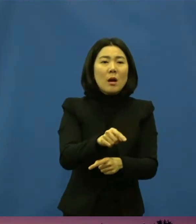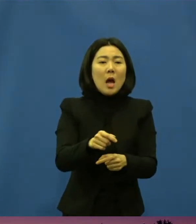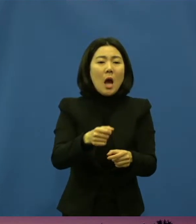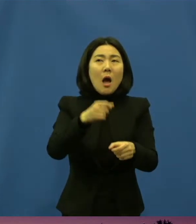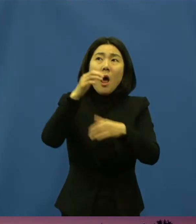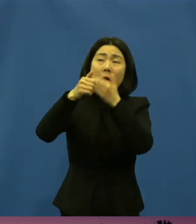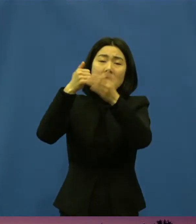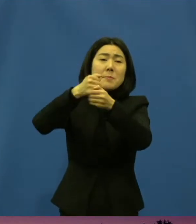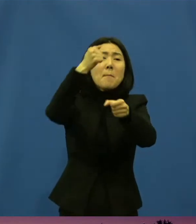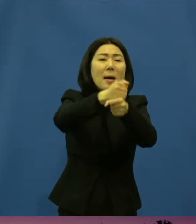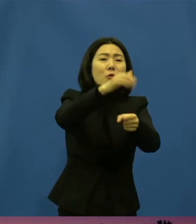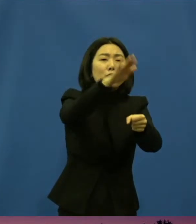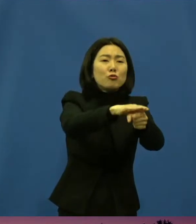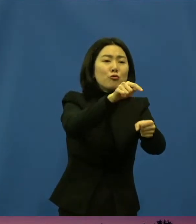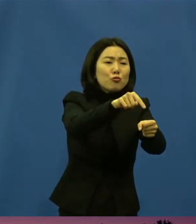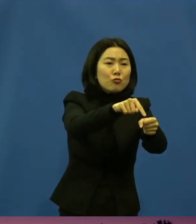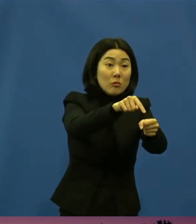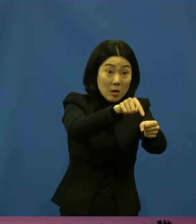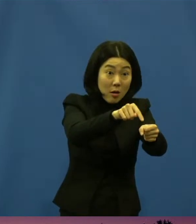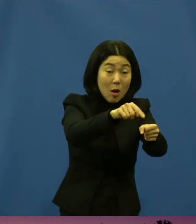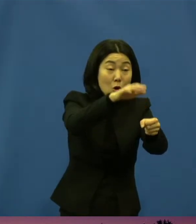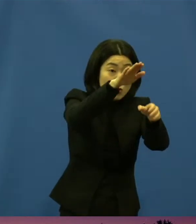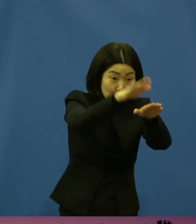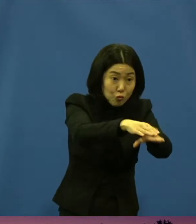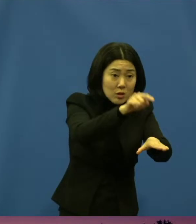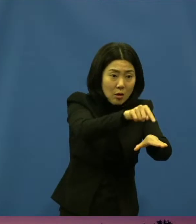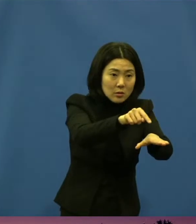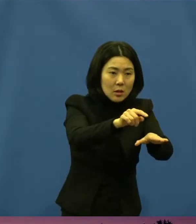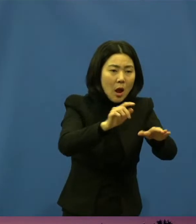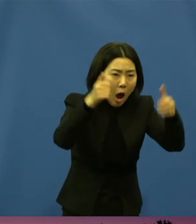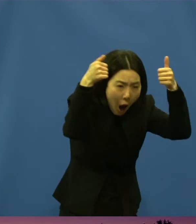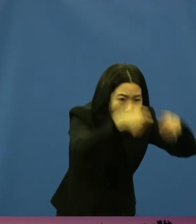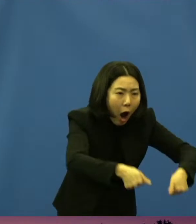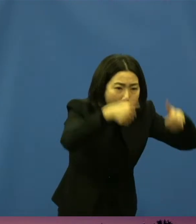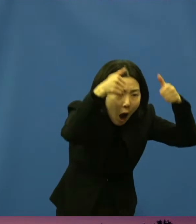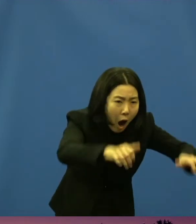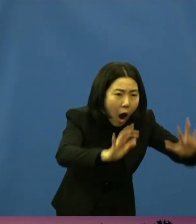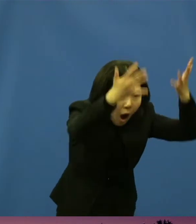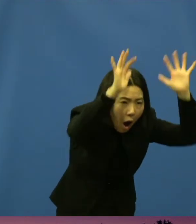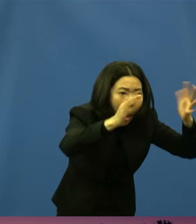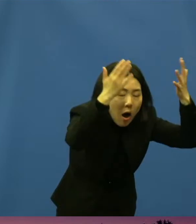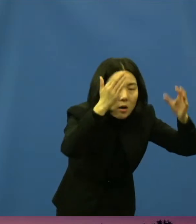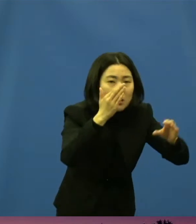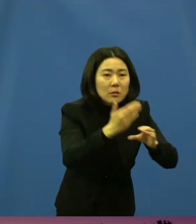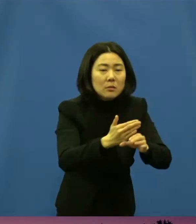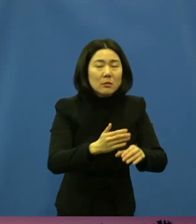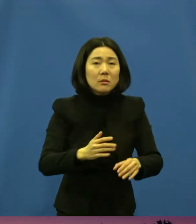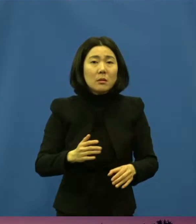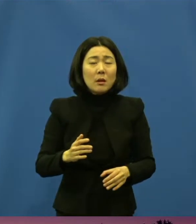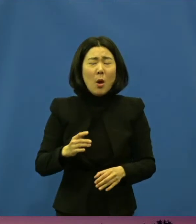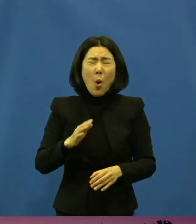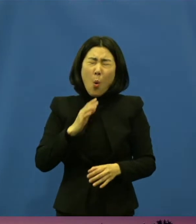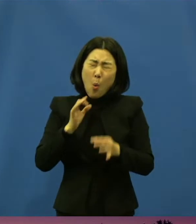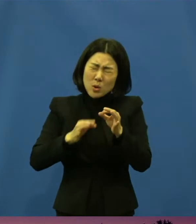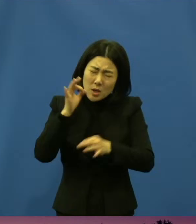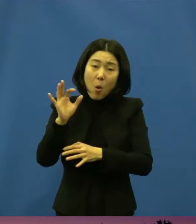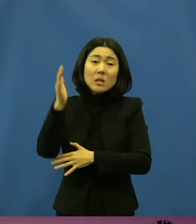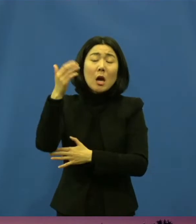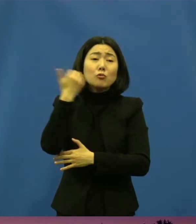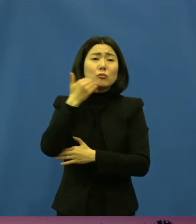경배하고 섬김이라. 주는 곧 영원히 찬송할 이시로다. 아멘. 이 때문에 하나님께서